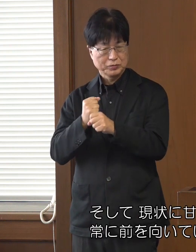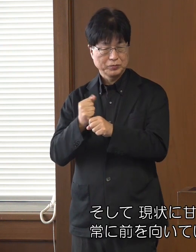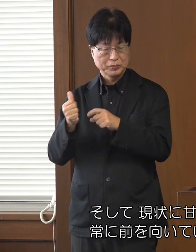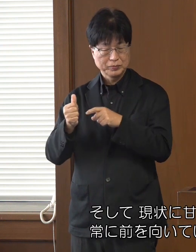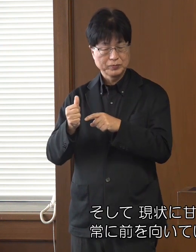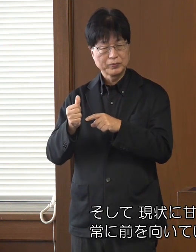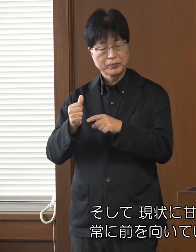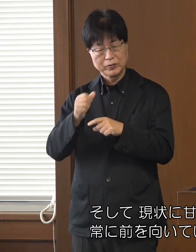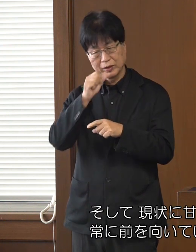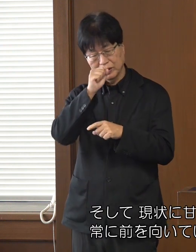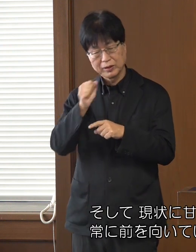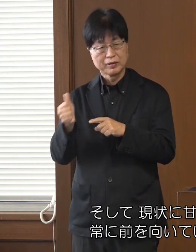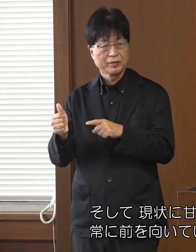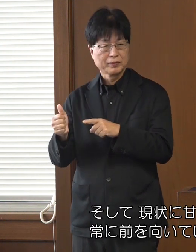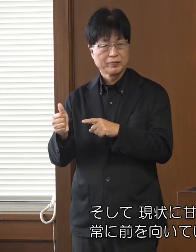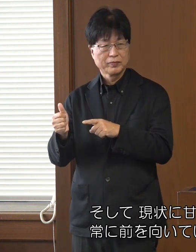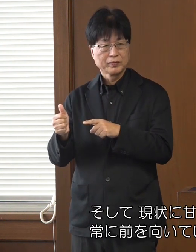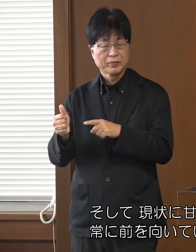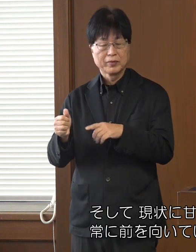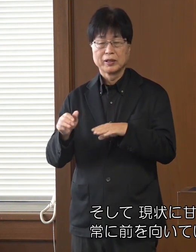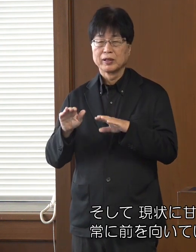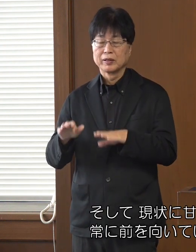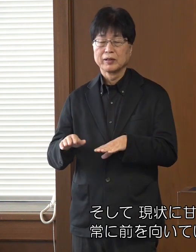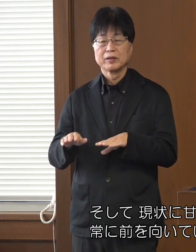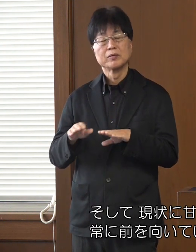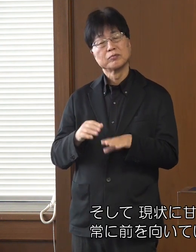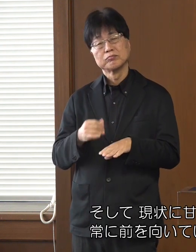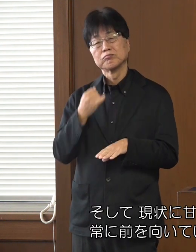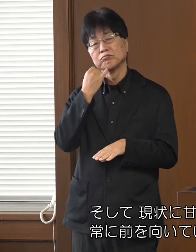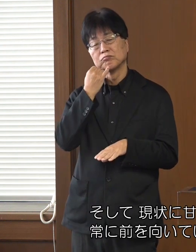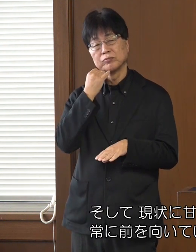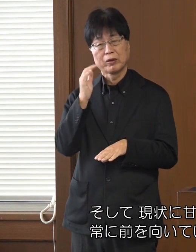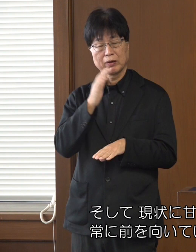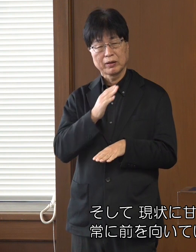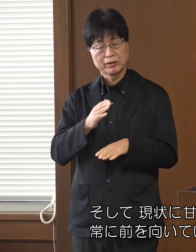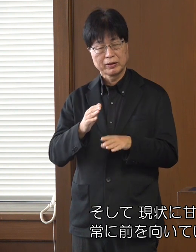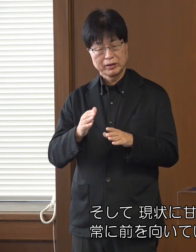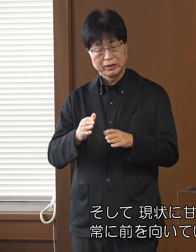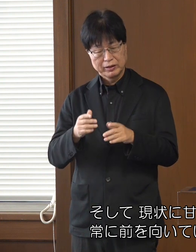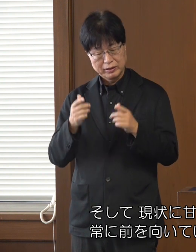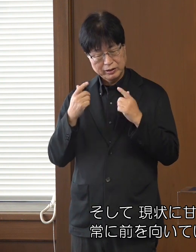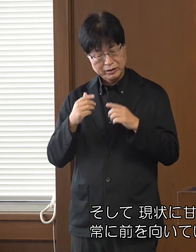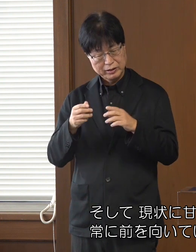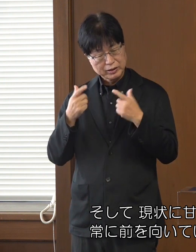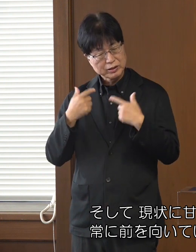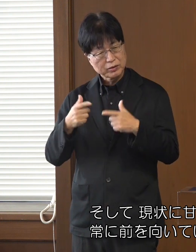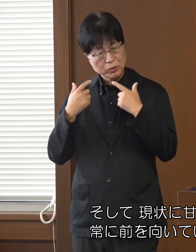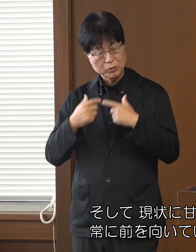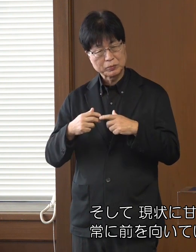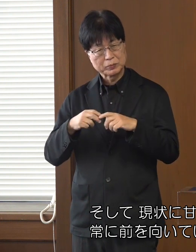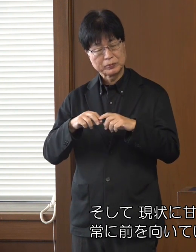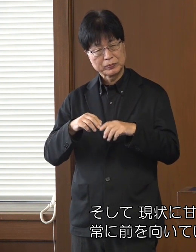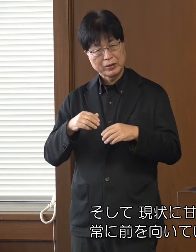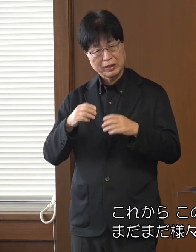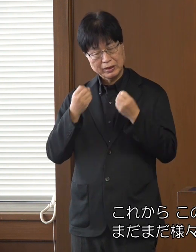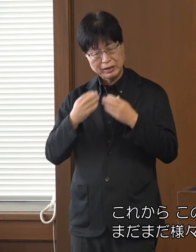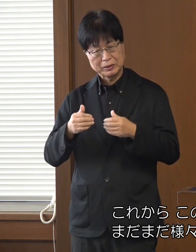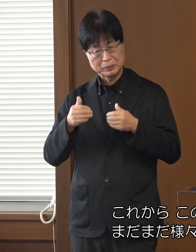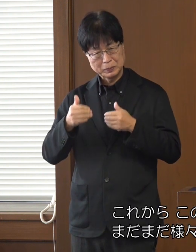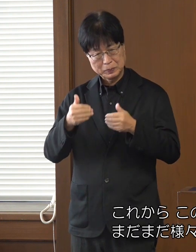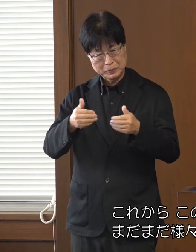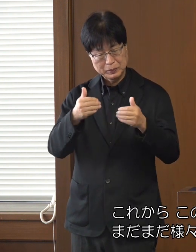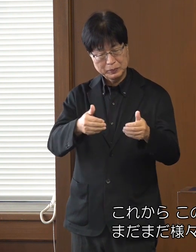して現状に甘んじることなく、常に前を向いていただける方だなと思ったので、これ